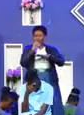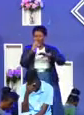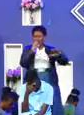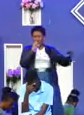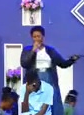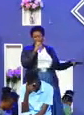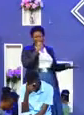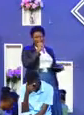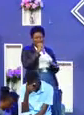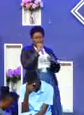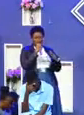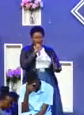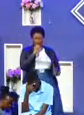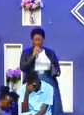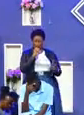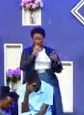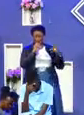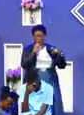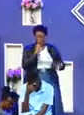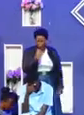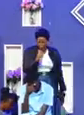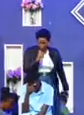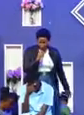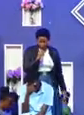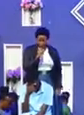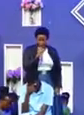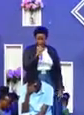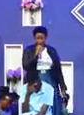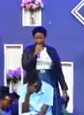Ngabuli chimuchira bikanga chitakolo obera wo